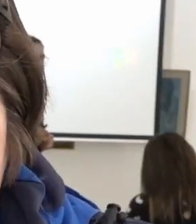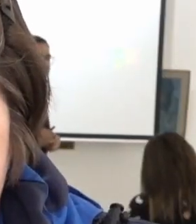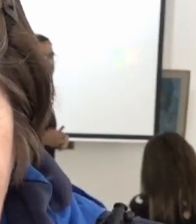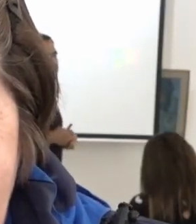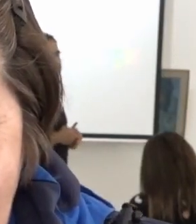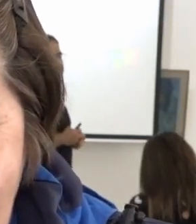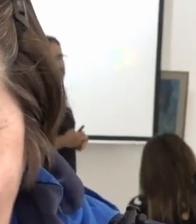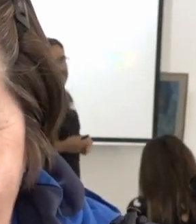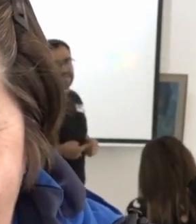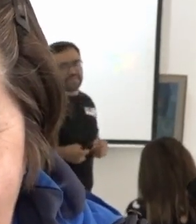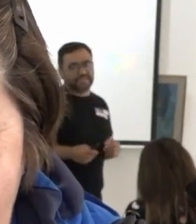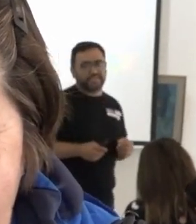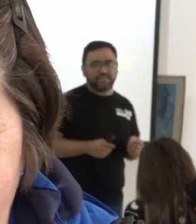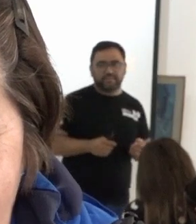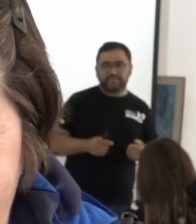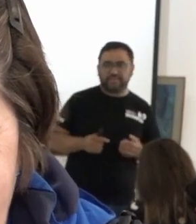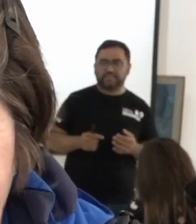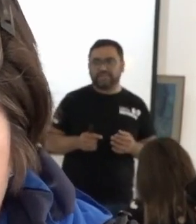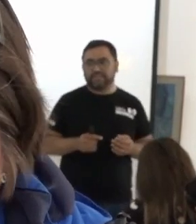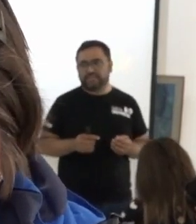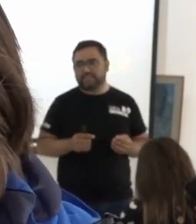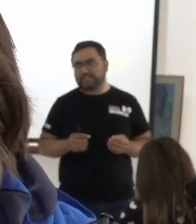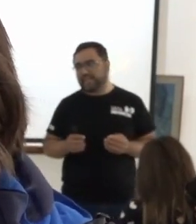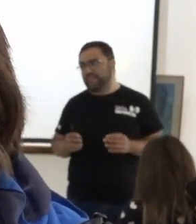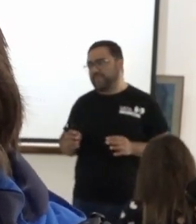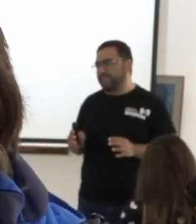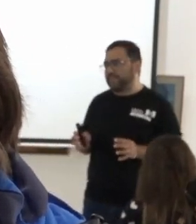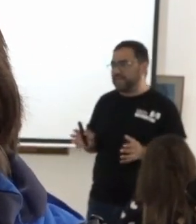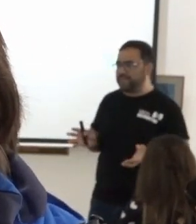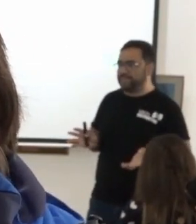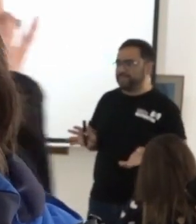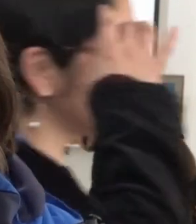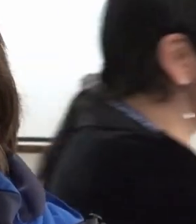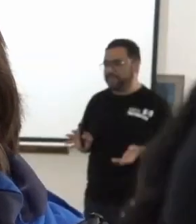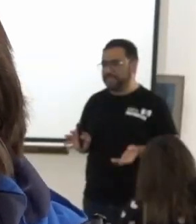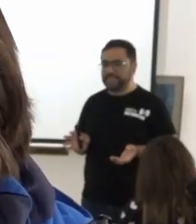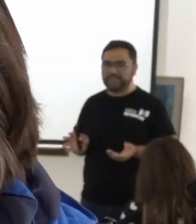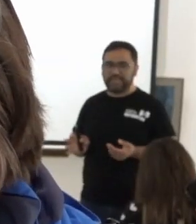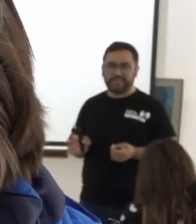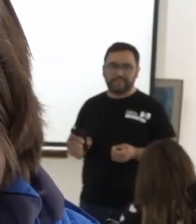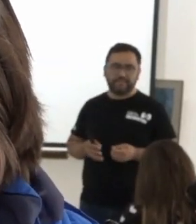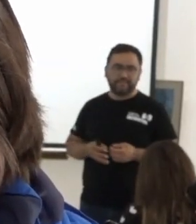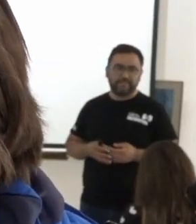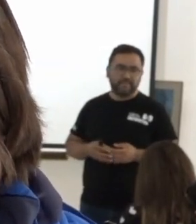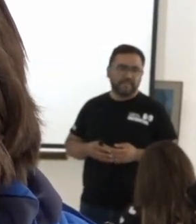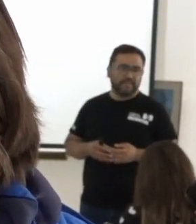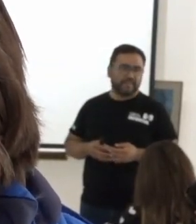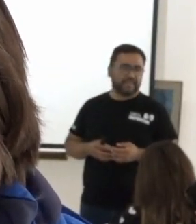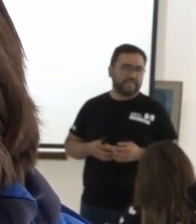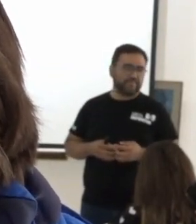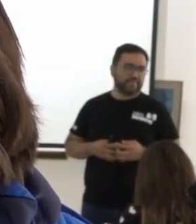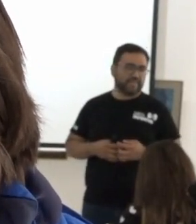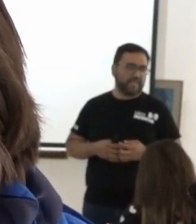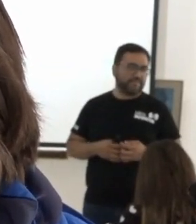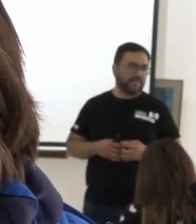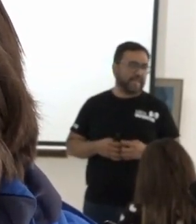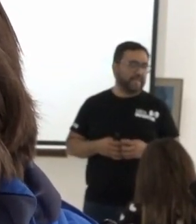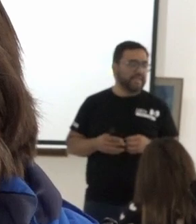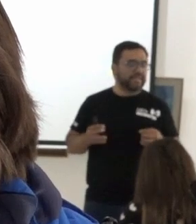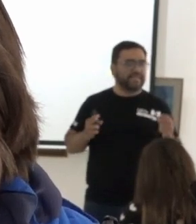primer año El 2022 Cuando llegamos a la oficina había había un proyecto del fndr que se había ganado